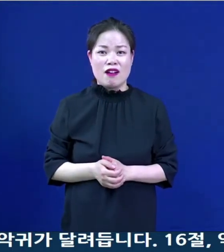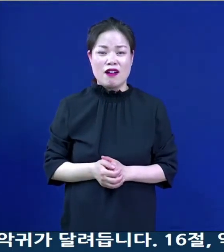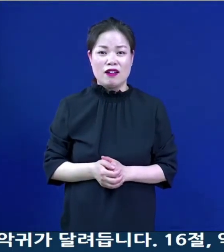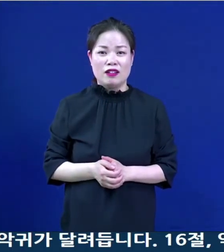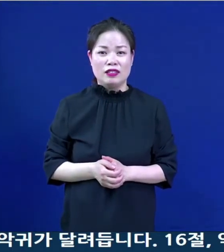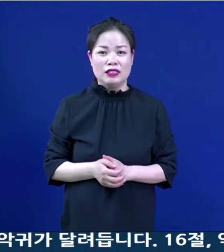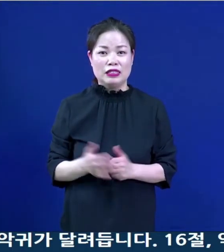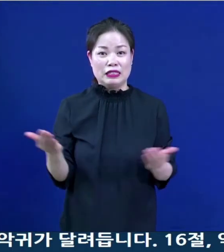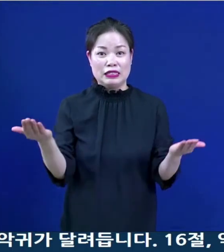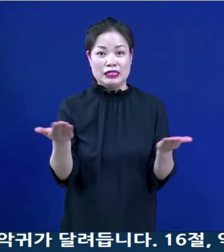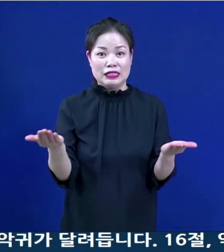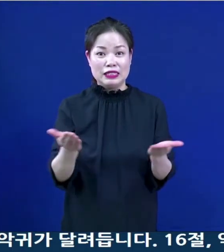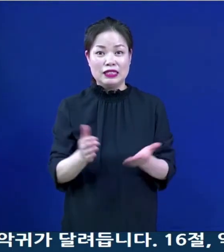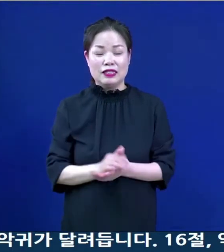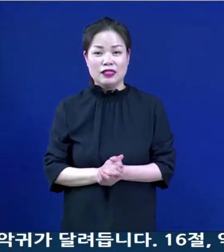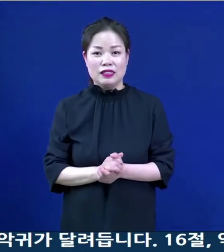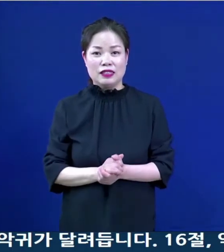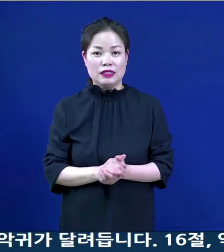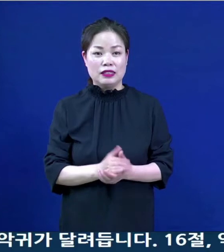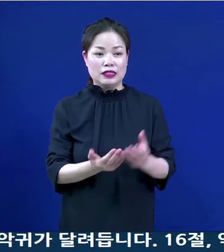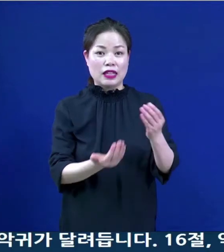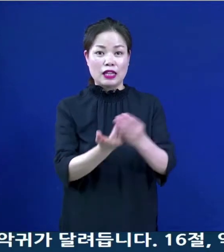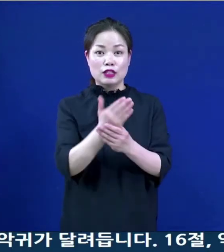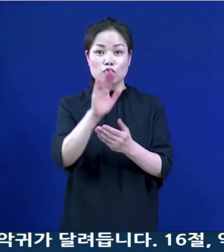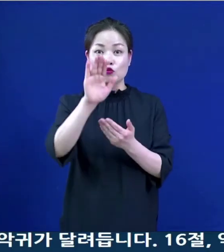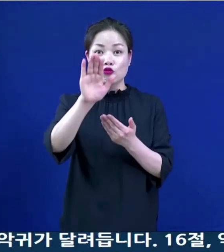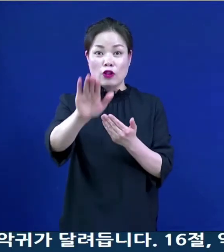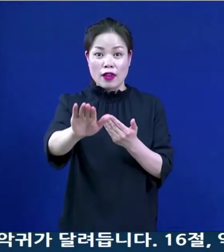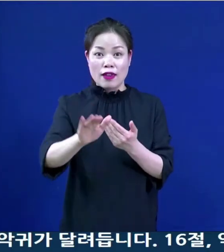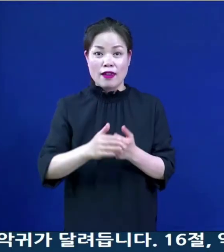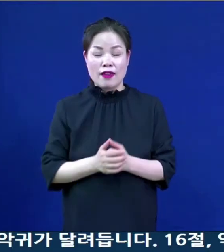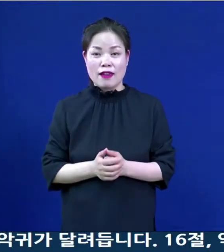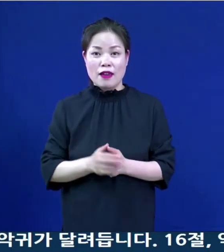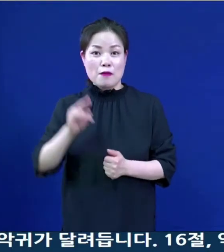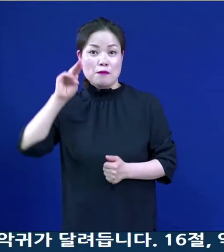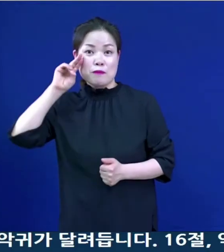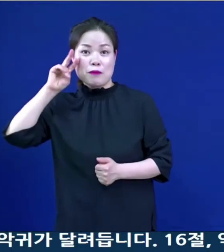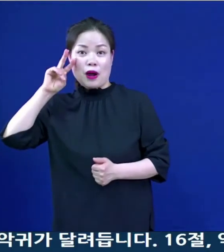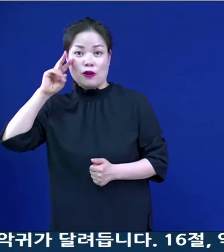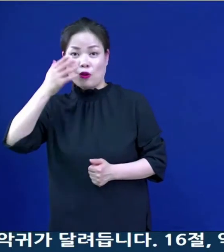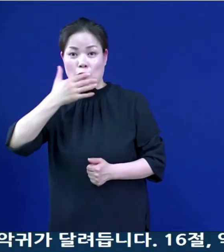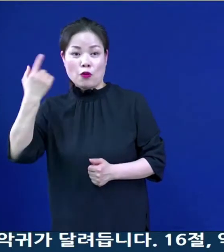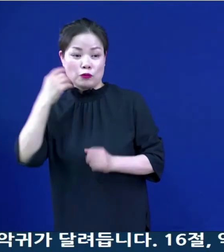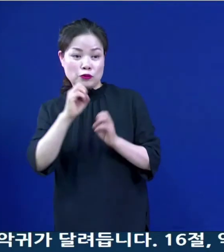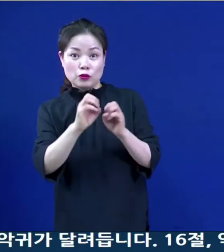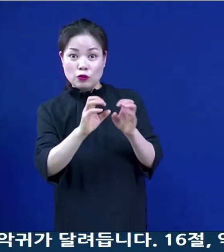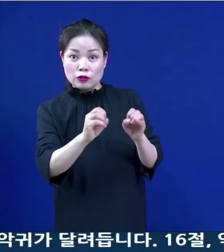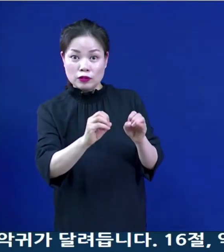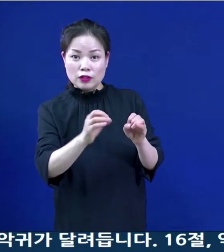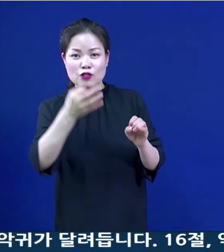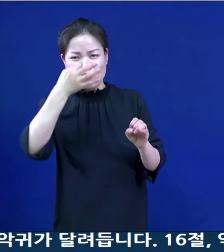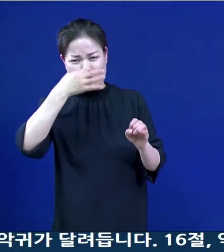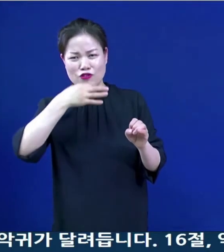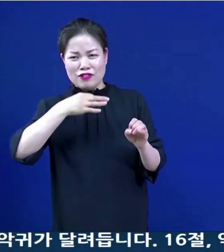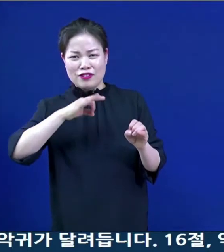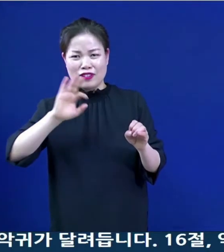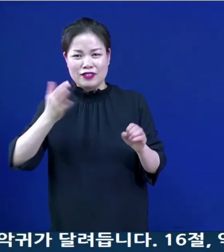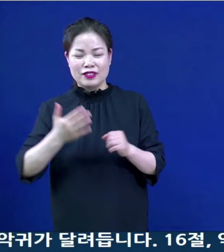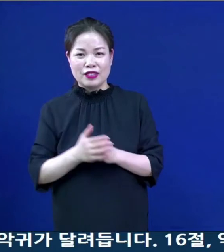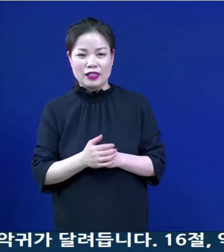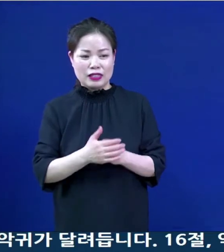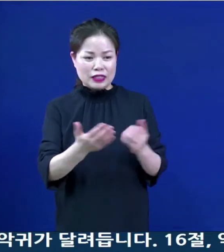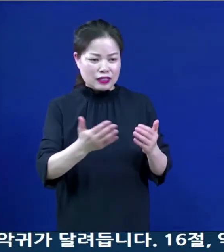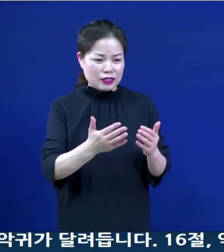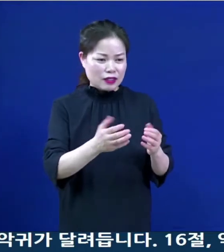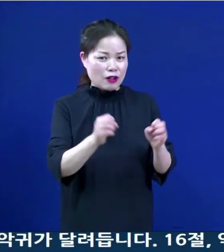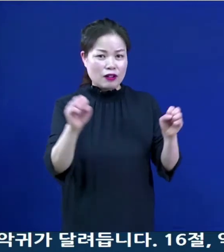자, 이 일이 벌어진 이후에 바울과 복음 전도에는 유익이 되었습니다. 이 일이